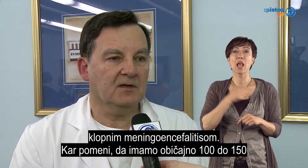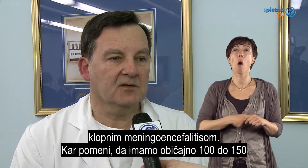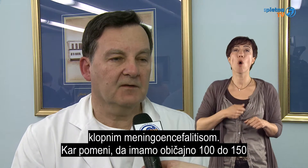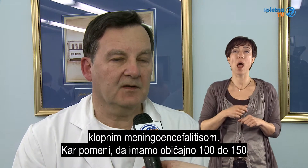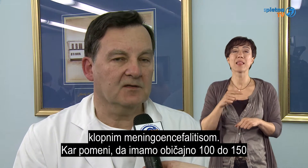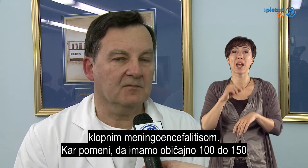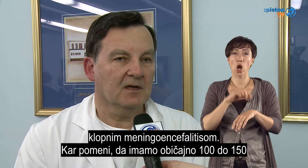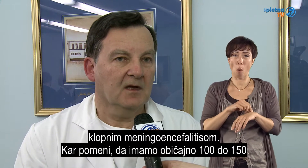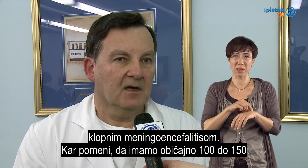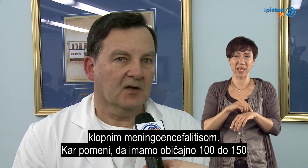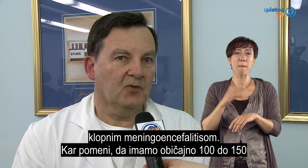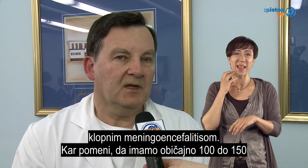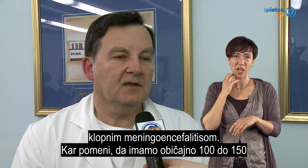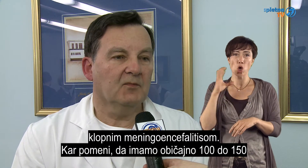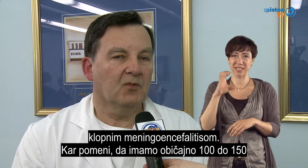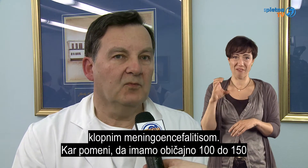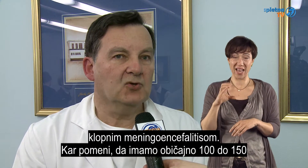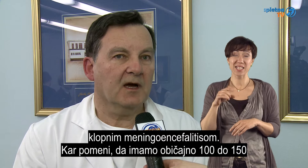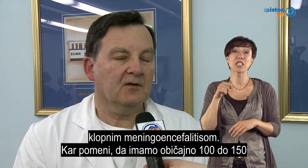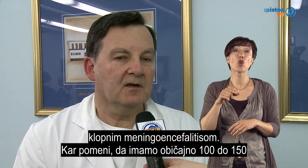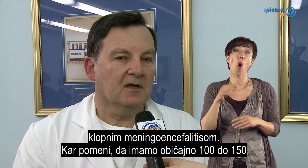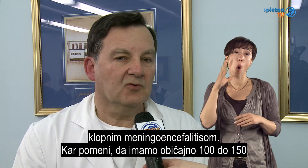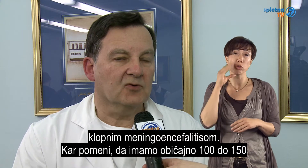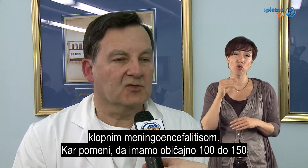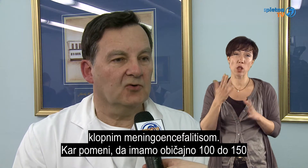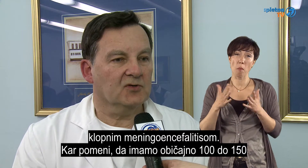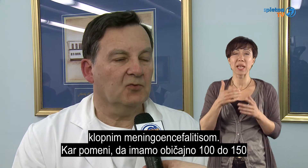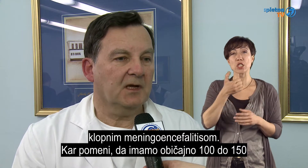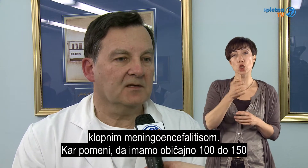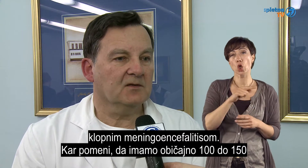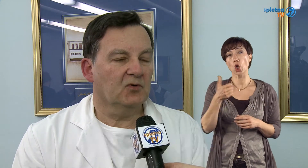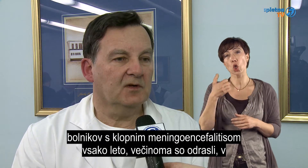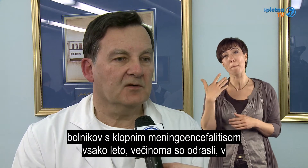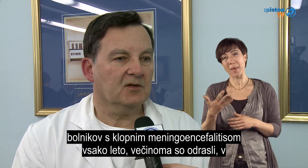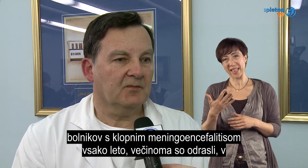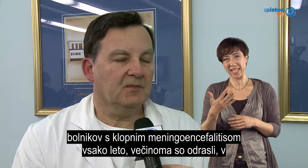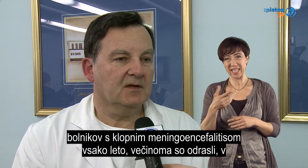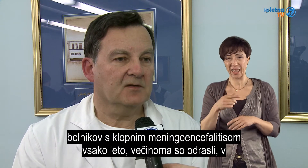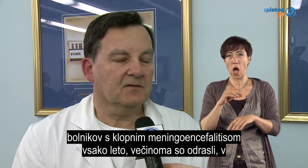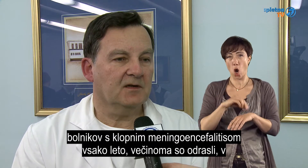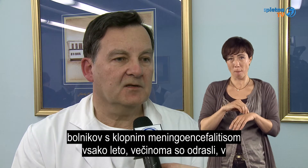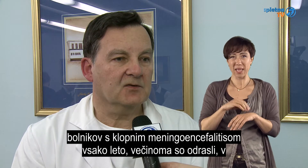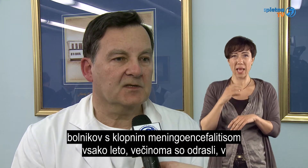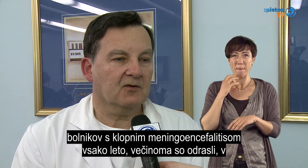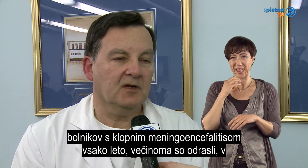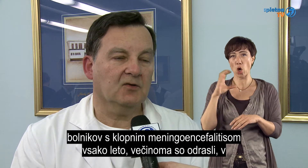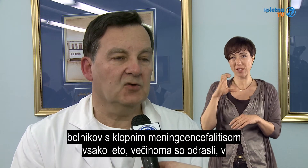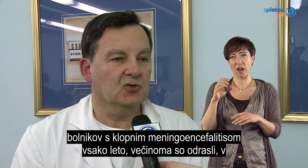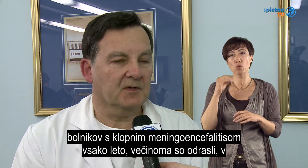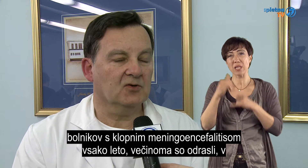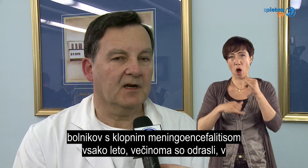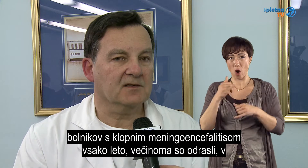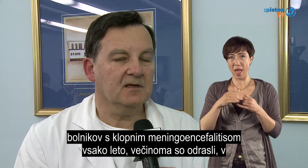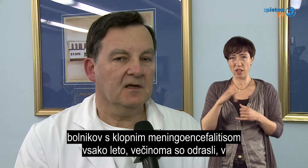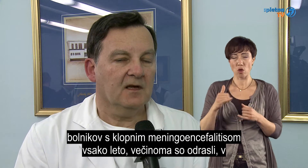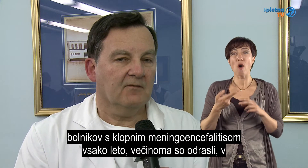klopnim meningoencefalitisom. Kar pomeni, da imamo običajno tako 100 do 150 bolnikov s klopnim meningoencefalitisom vsako leto,